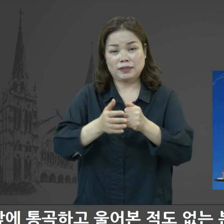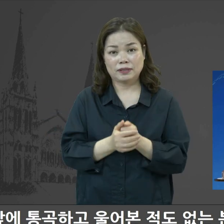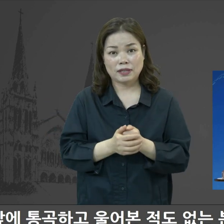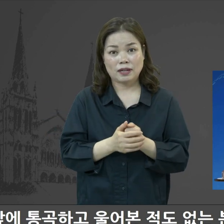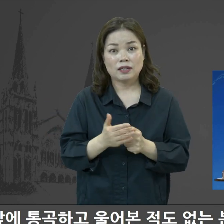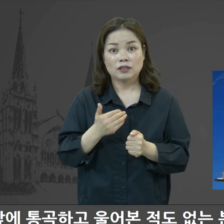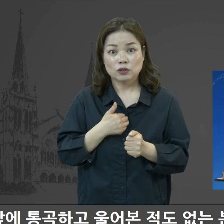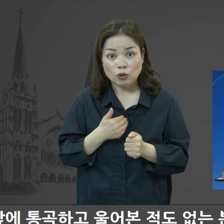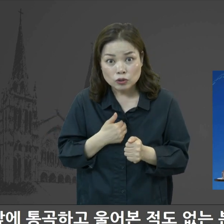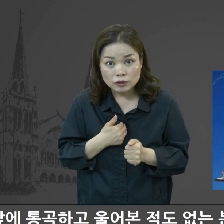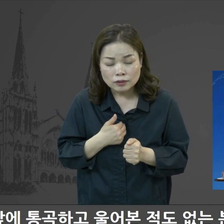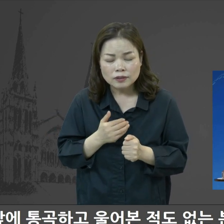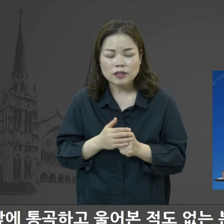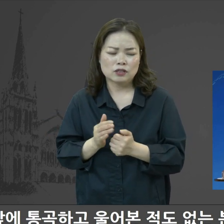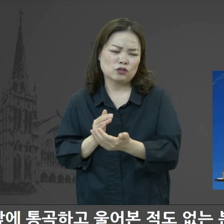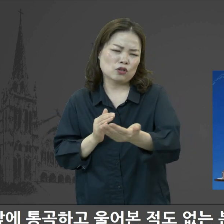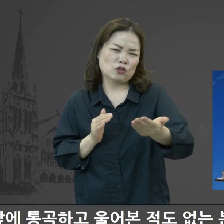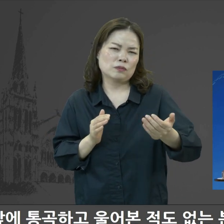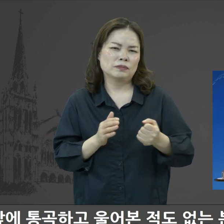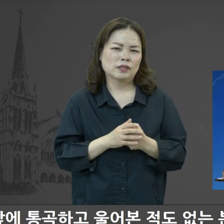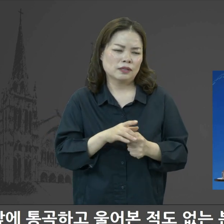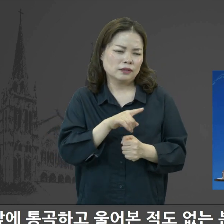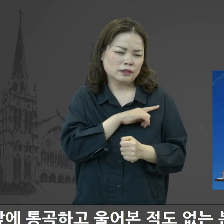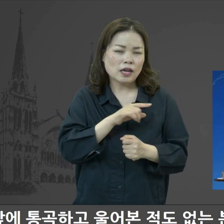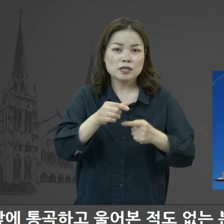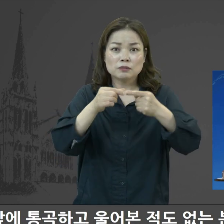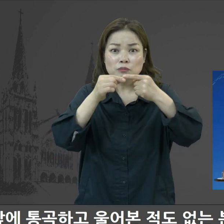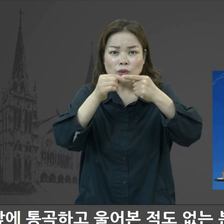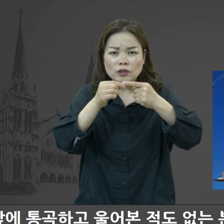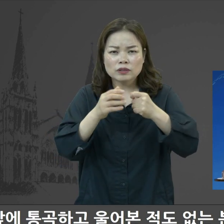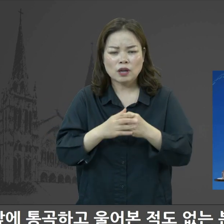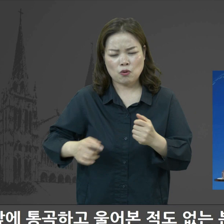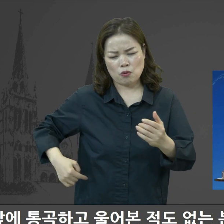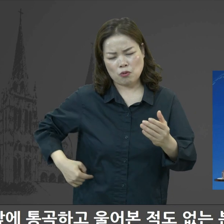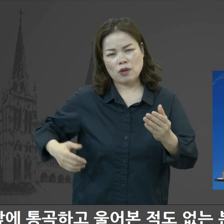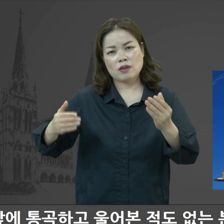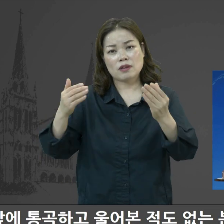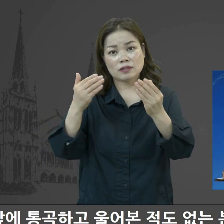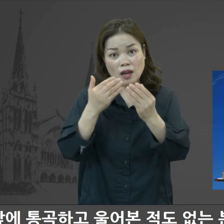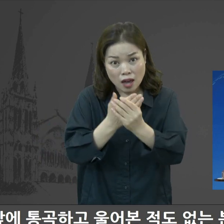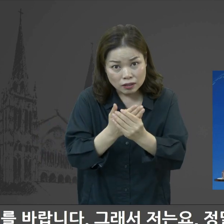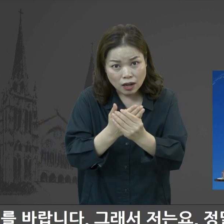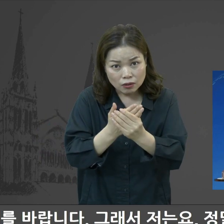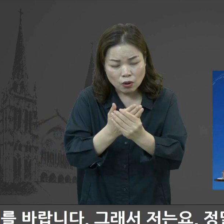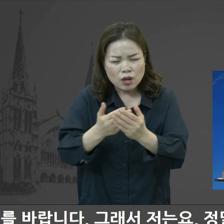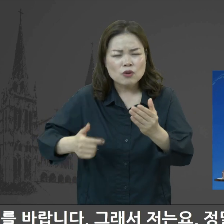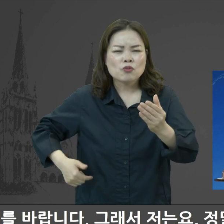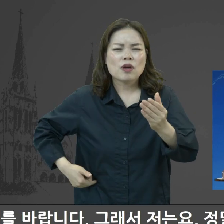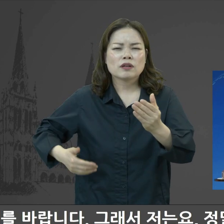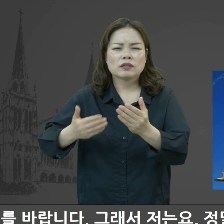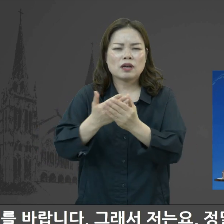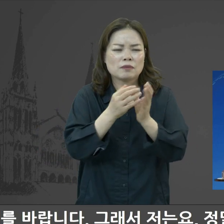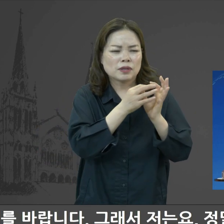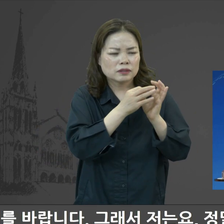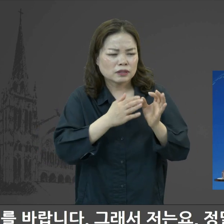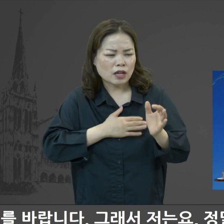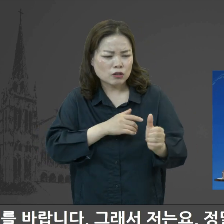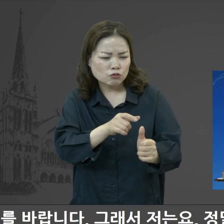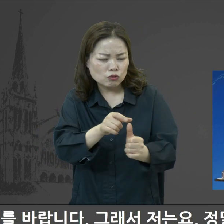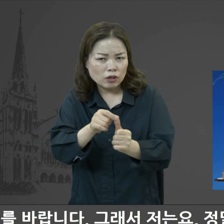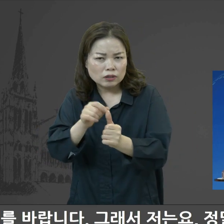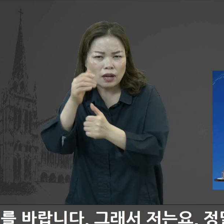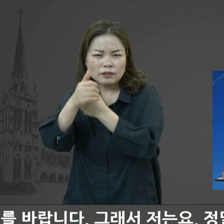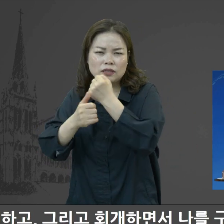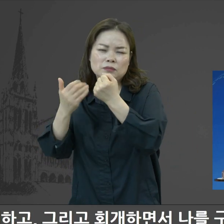그래서 저는요, 정말 여러분들이 제일 먼저 정말 회개하고, 그리고 회개하면서 날 구원해 주신 하나님